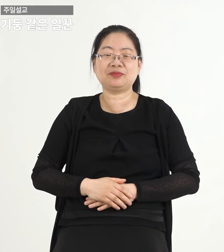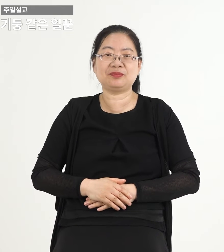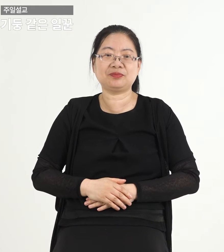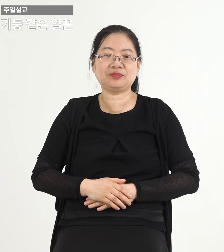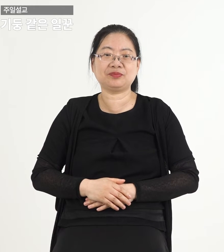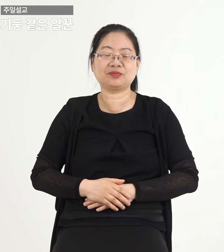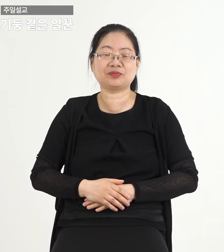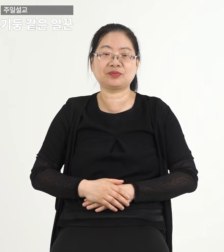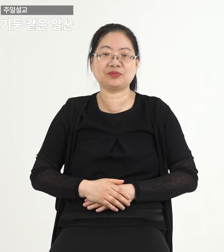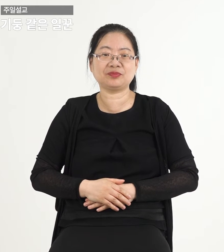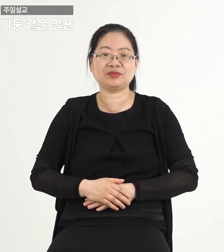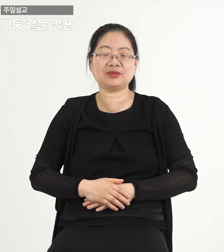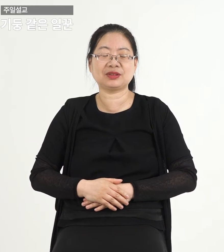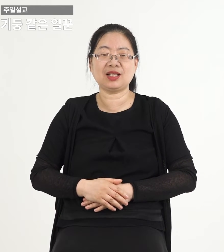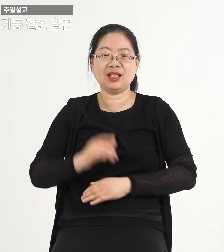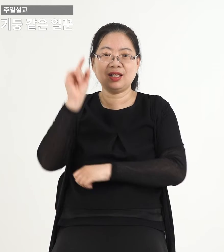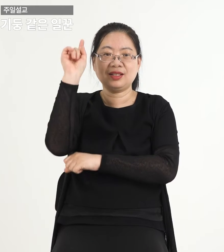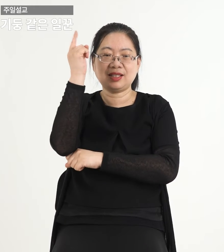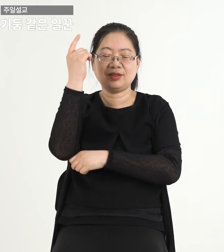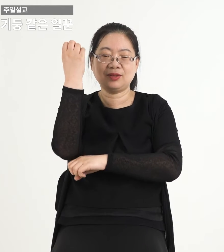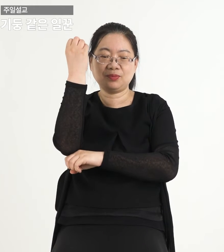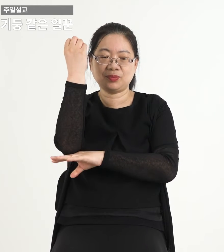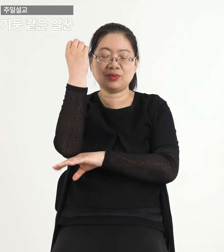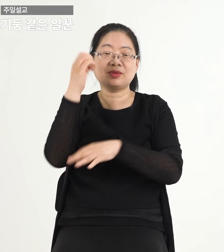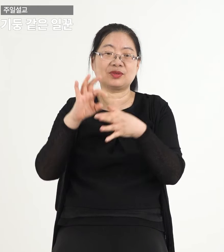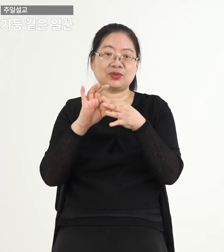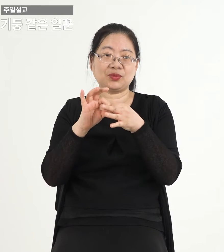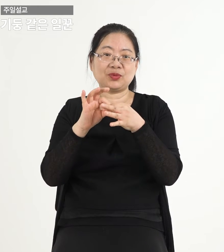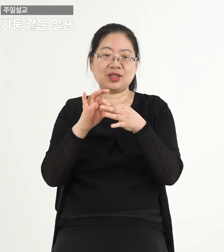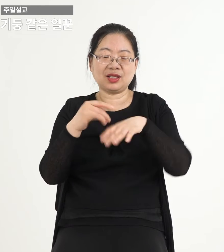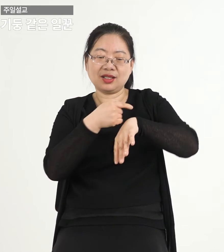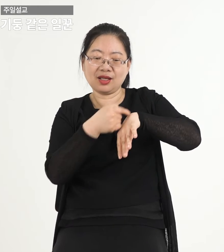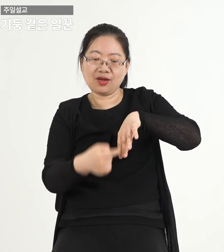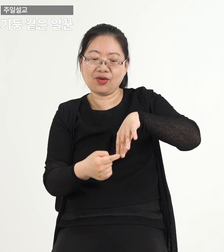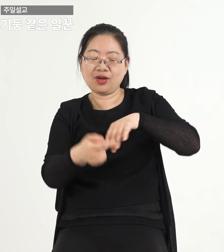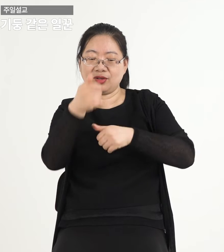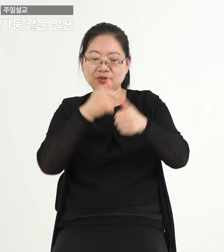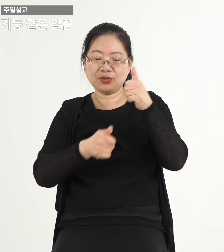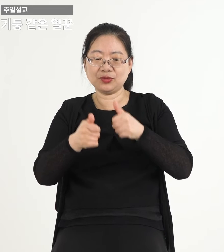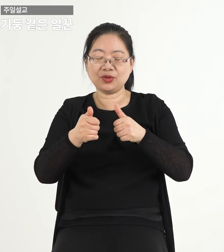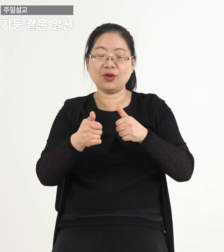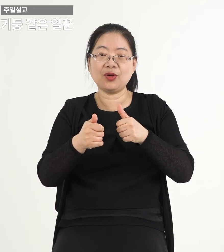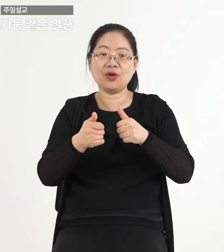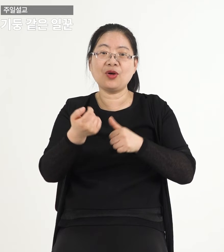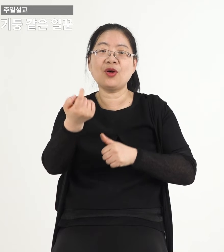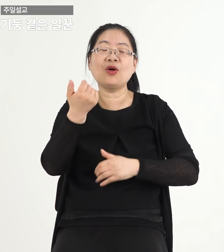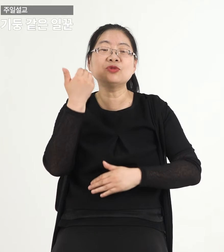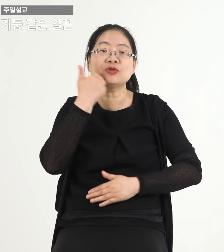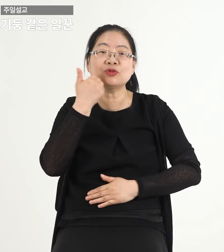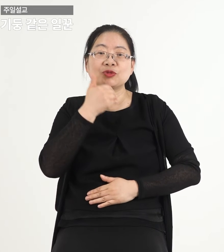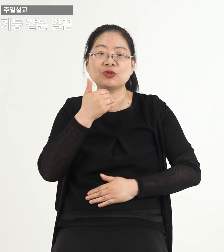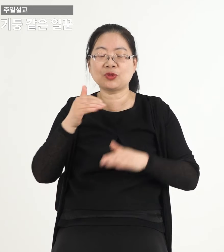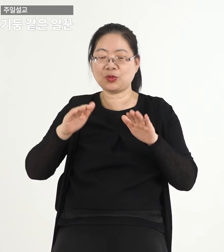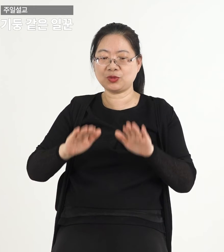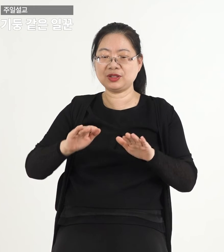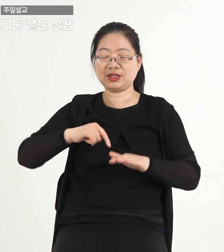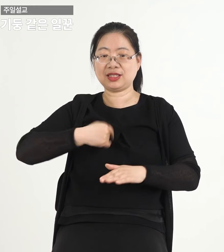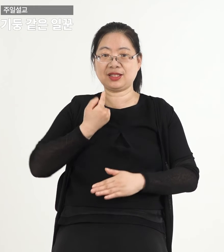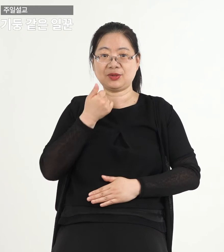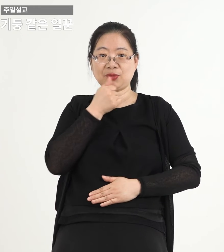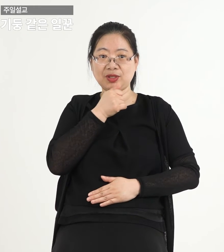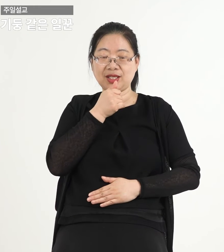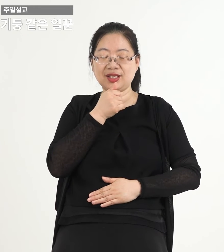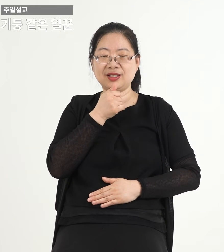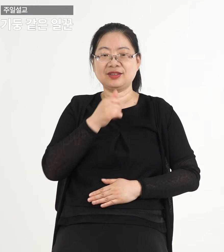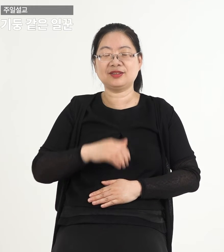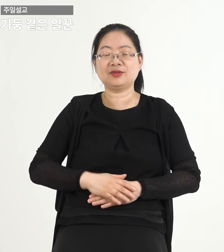그 다윗의 뿌리를 통해서 누가 오셨죠? 오늘 여기에 자기를 소개하시는 키를 가지신,